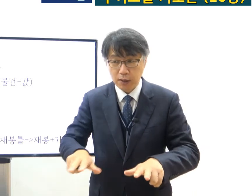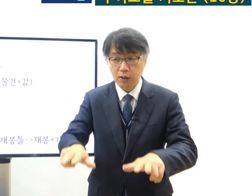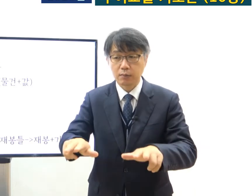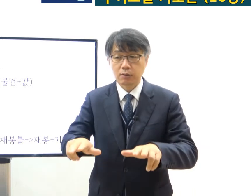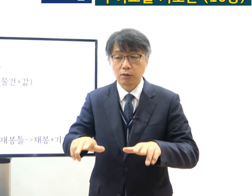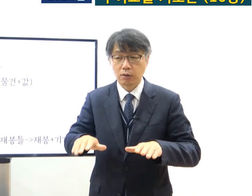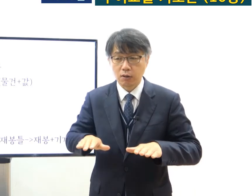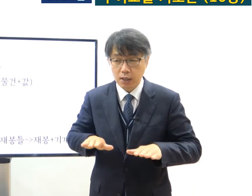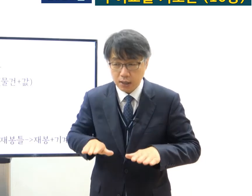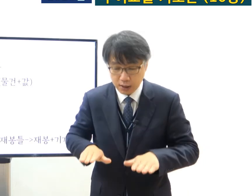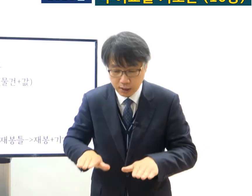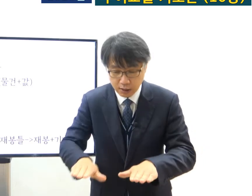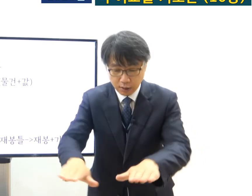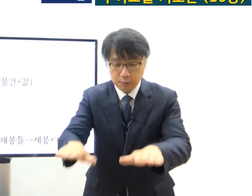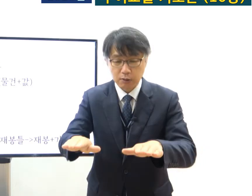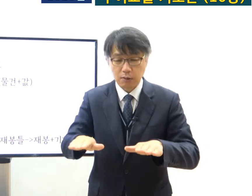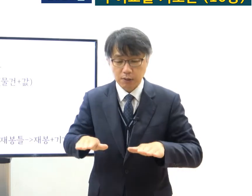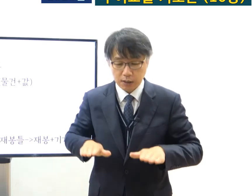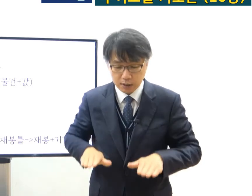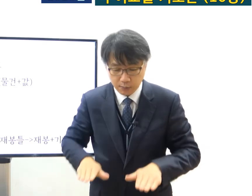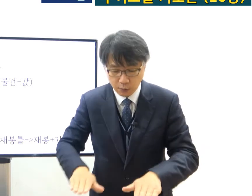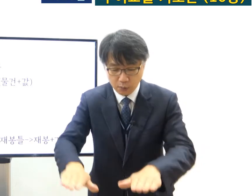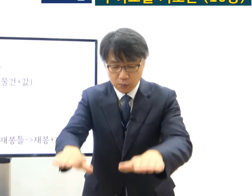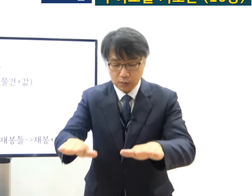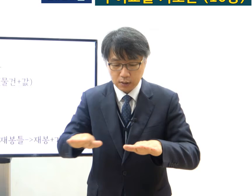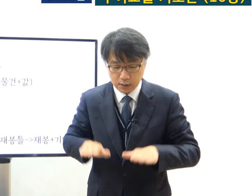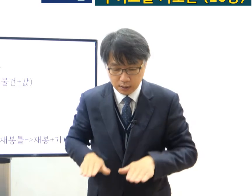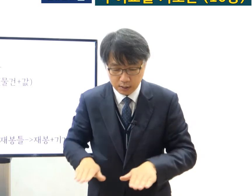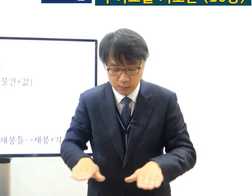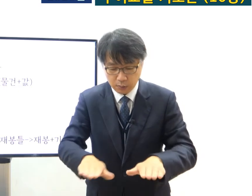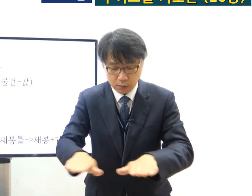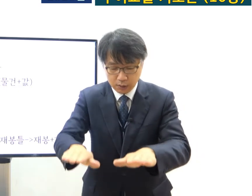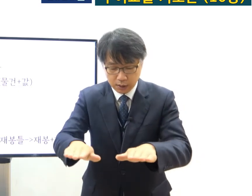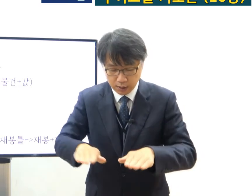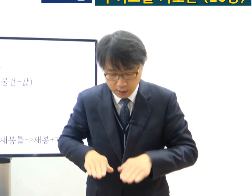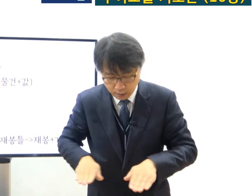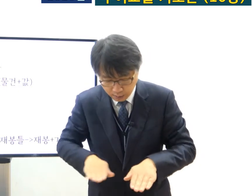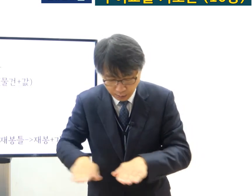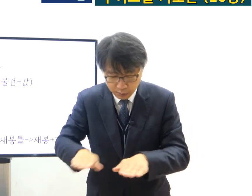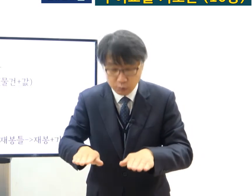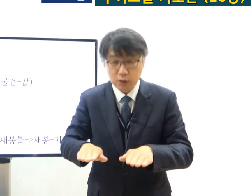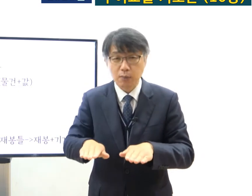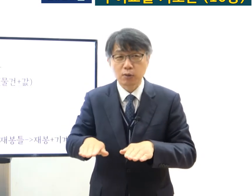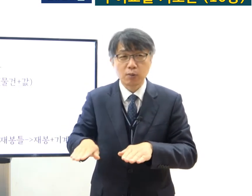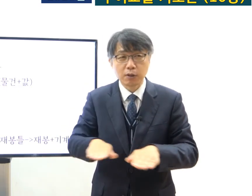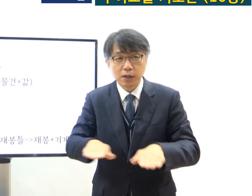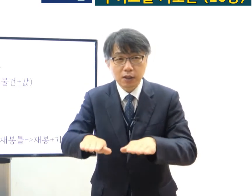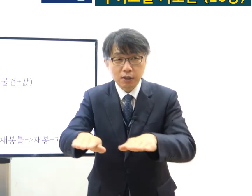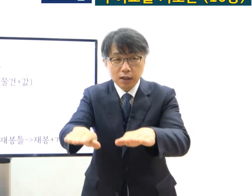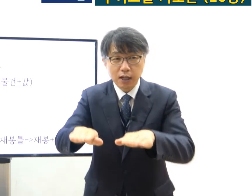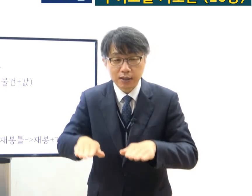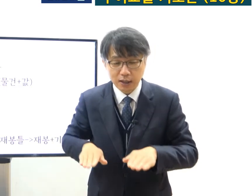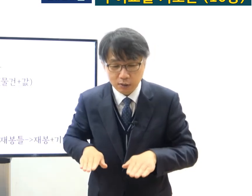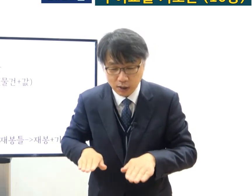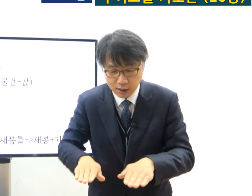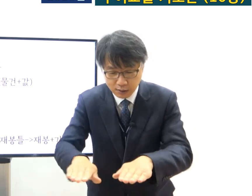것처럼 해도 되고요. 이렇게 밀어도 됩니다. 재봉. 이렇게. 우리 재봉틀 보면 이렇게 가잖아요. 그러니까 그렇게 해야